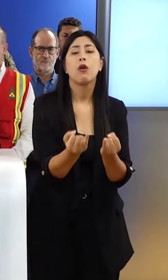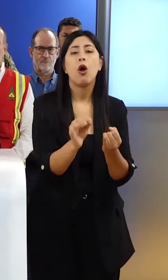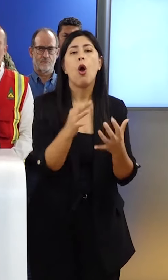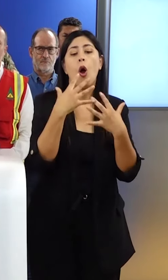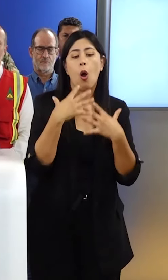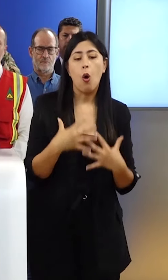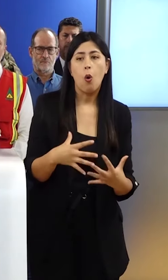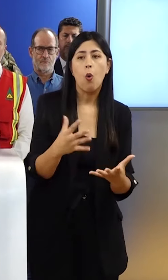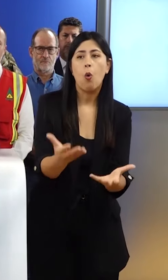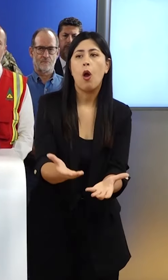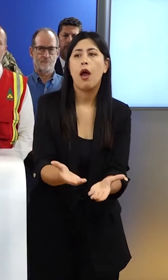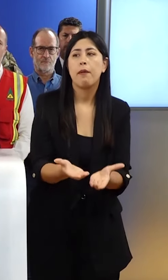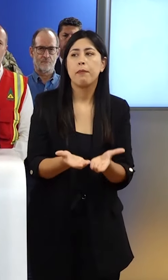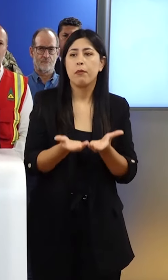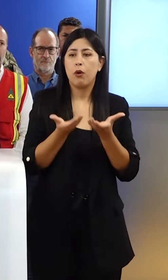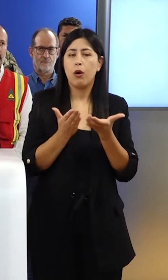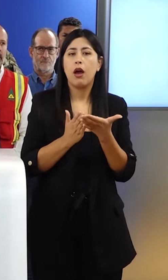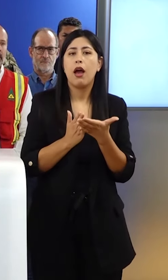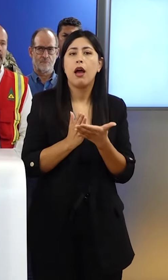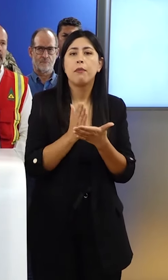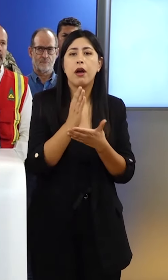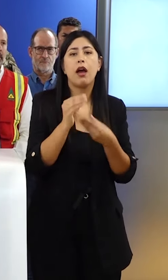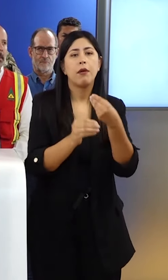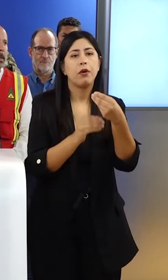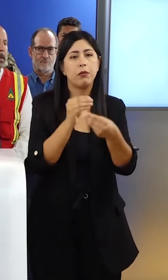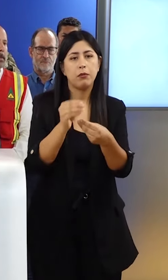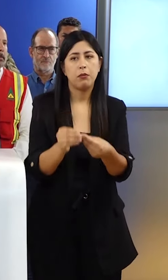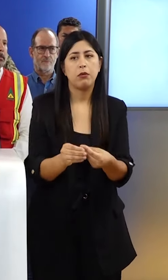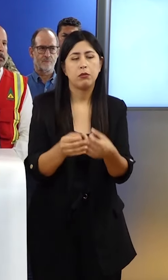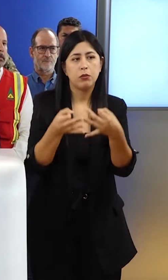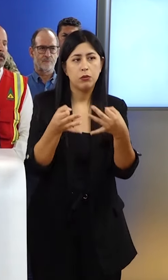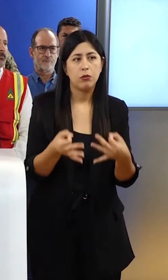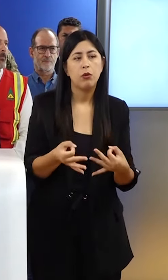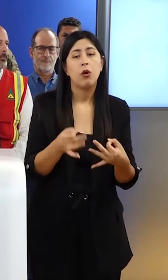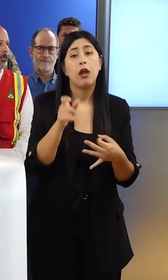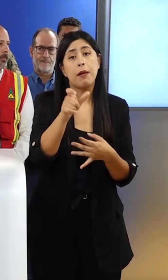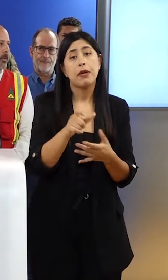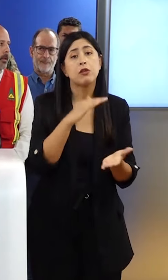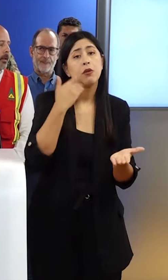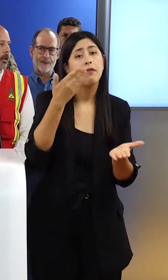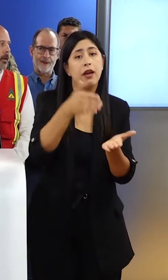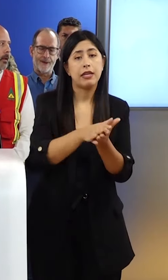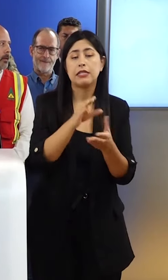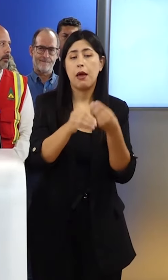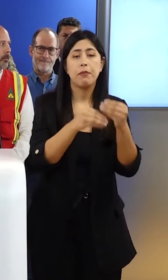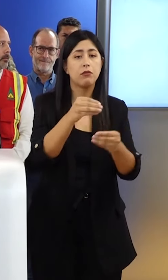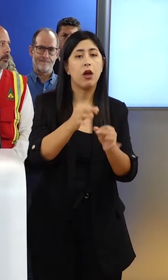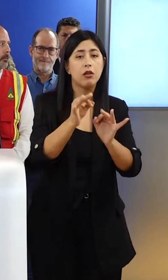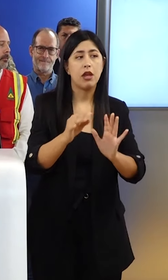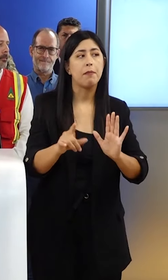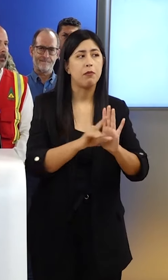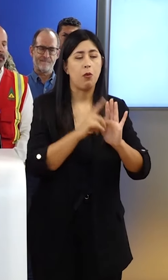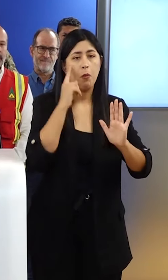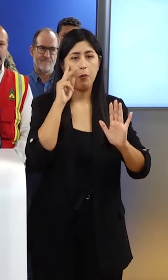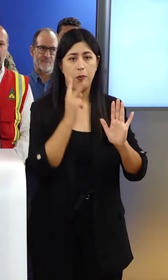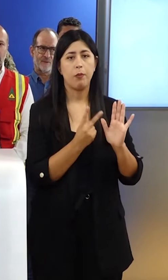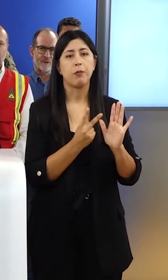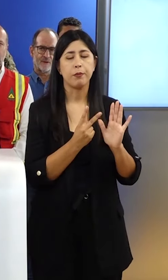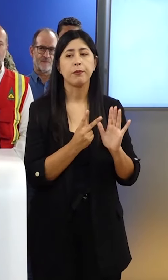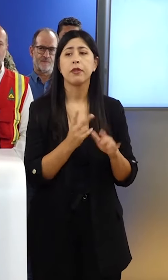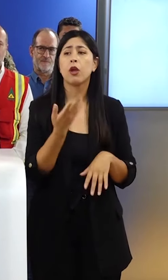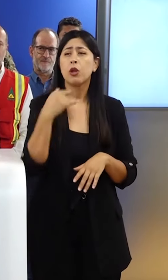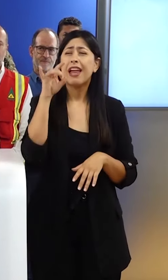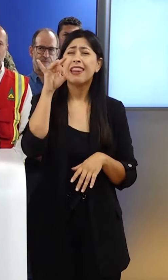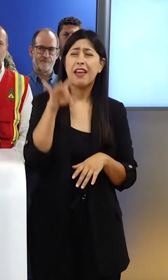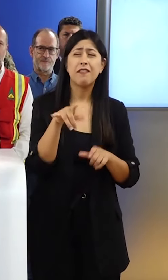cuerpo iniciar ahí toda la el proceso que corresponde cuando hay una persona fallecida eh tenemos identificados